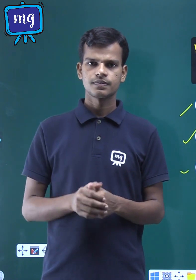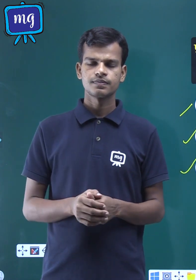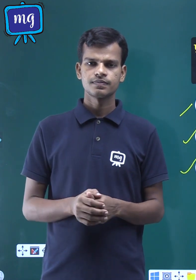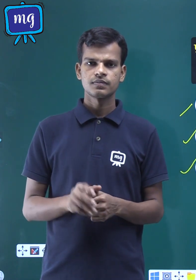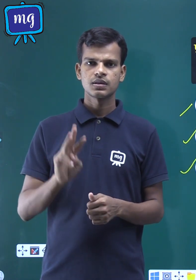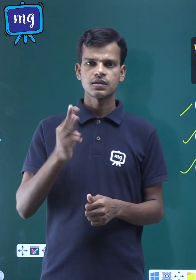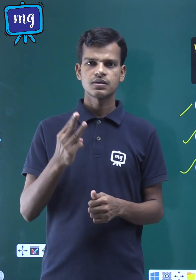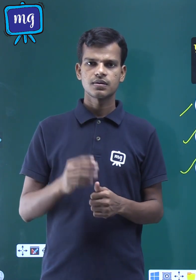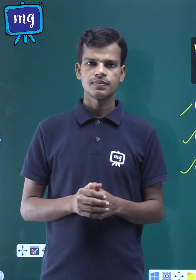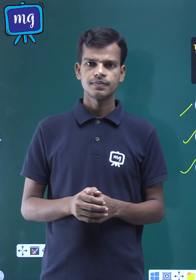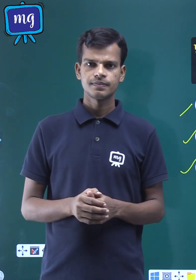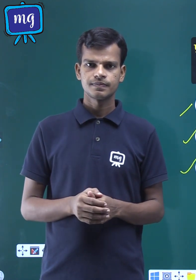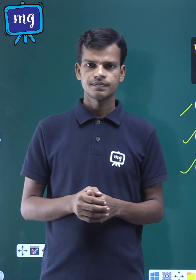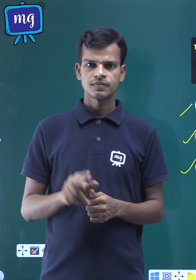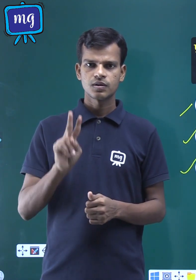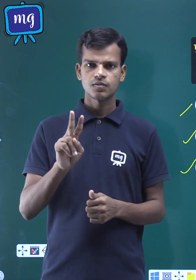तीसरा,